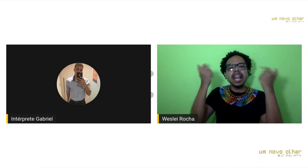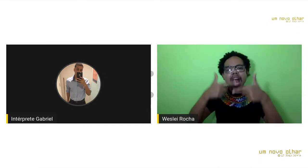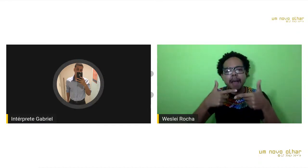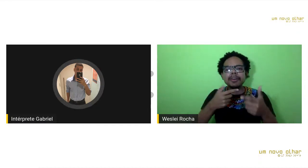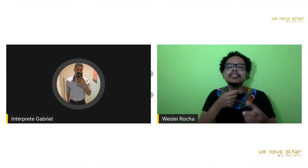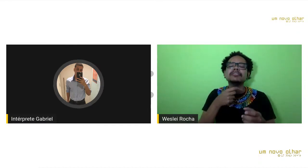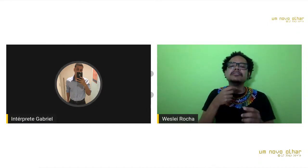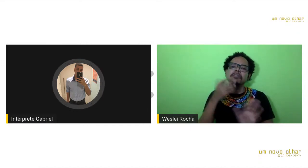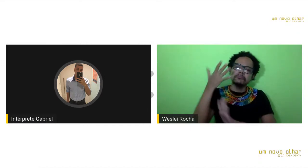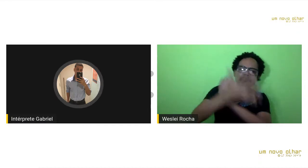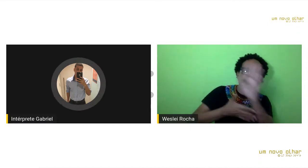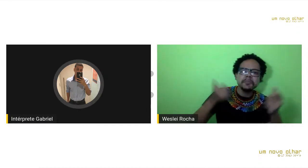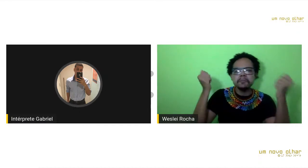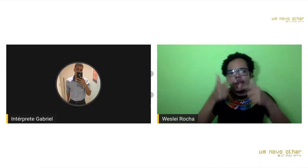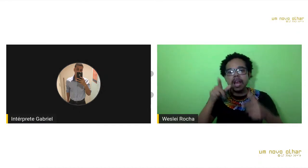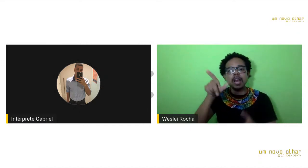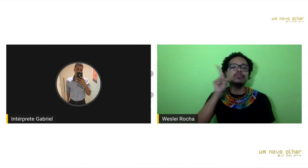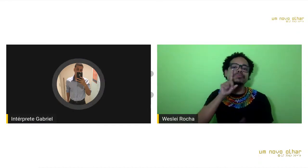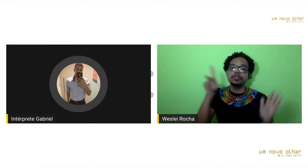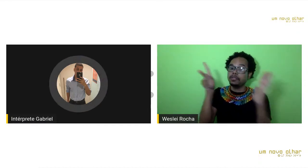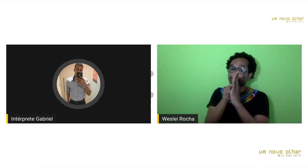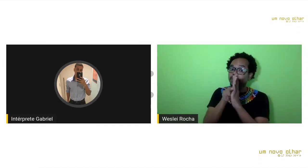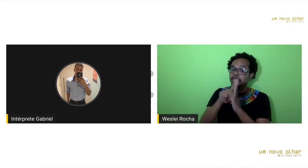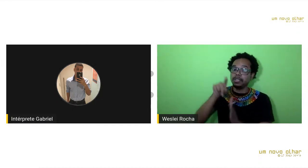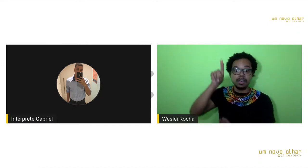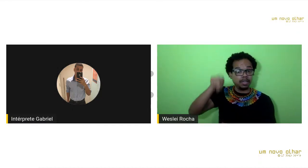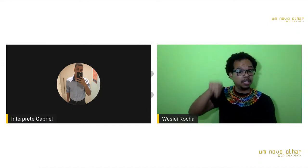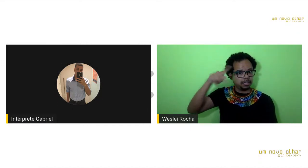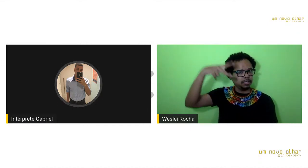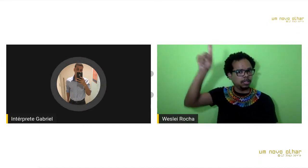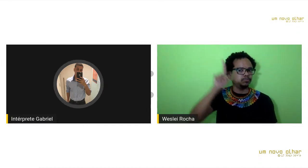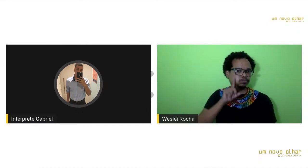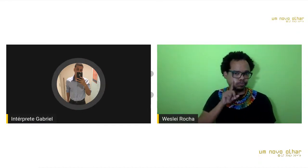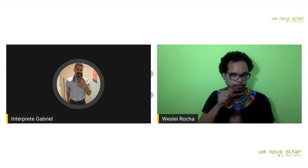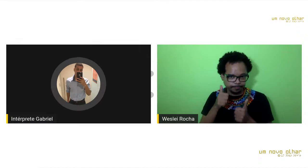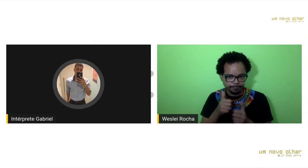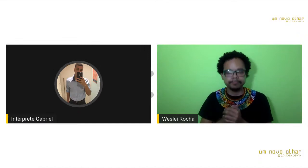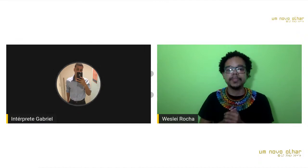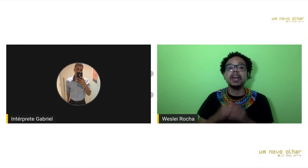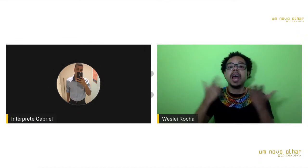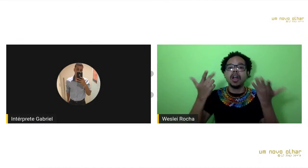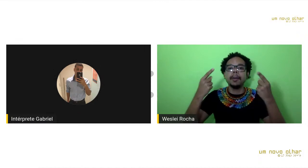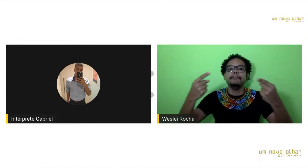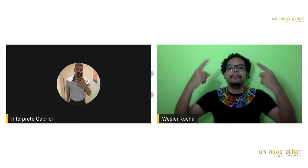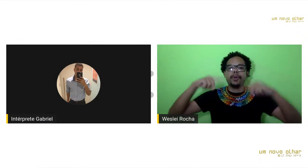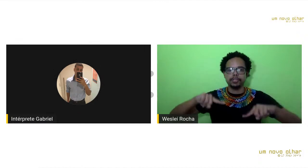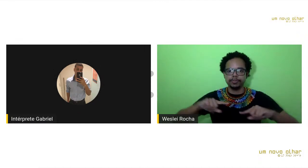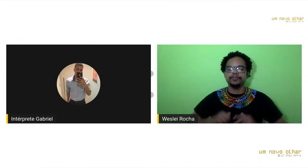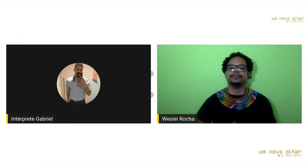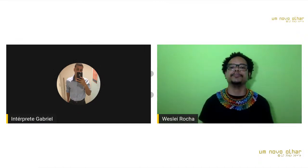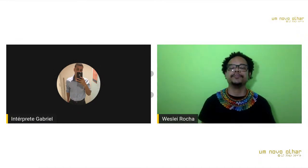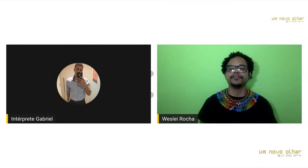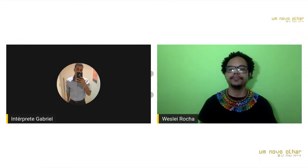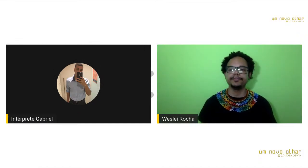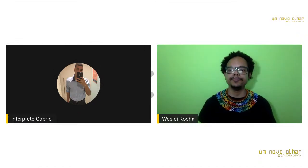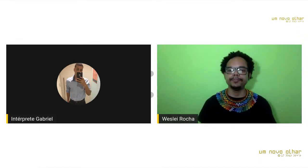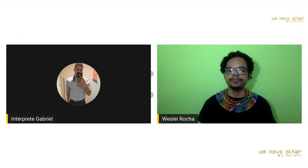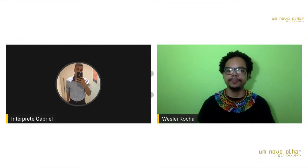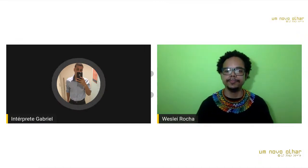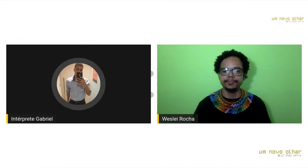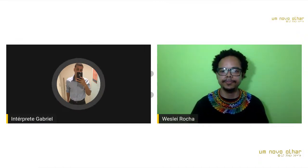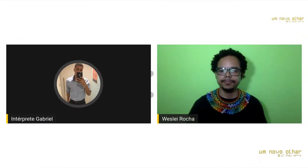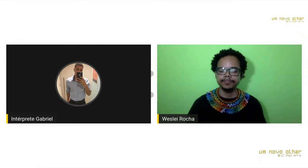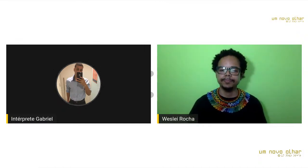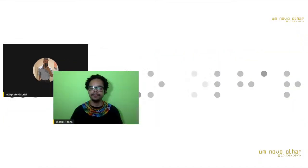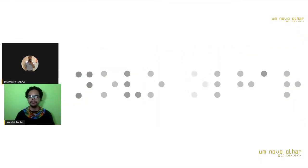ROM apresentar em poesias Islã e São dos Estados Unidos os